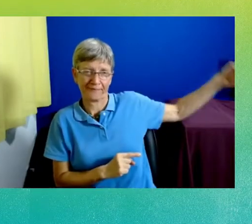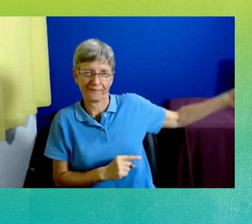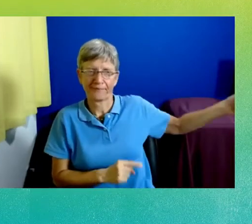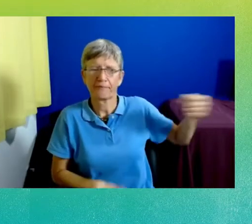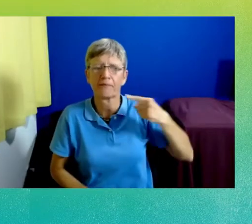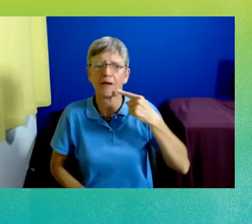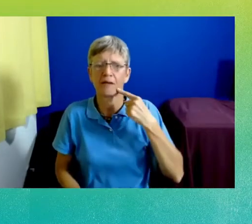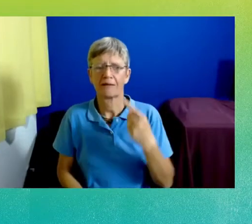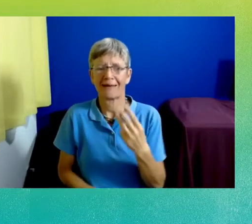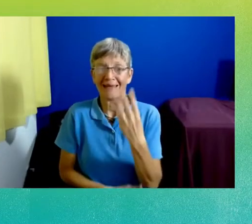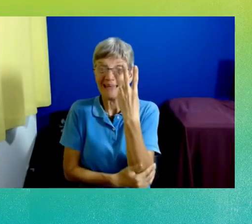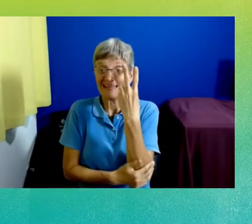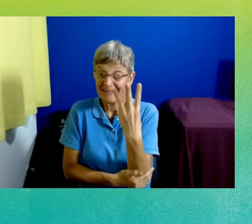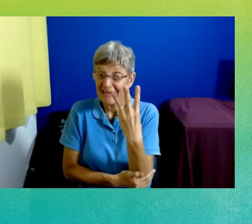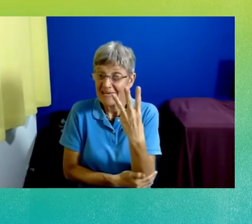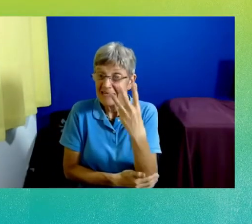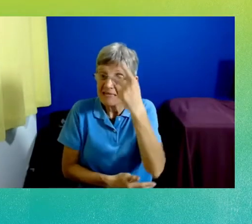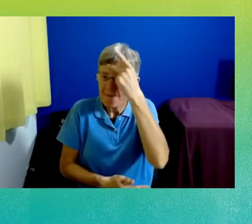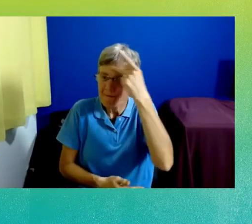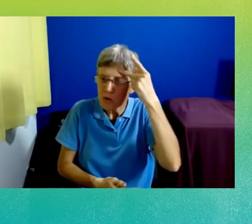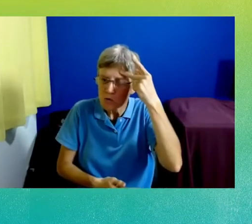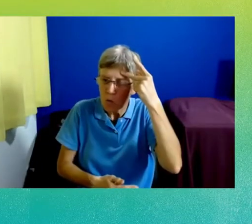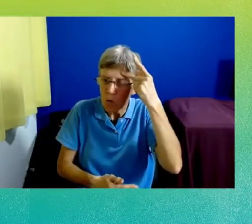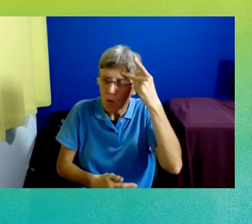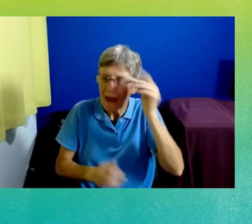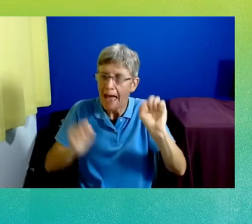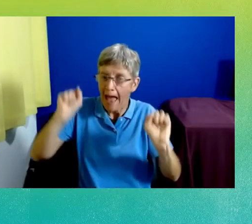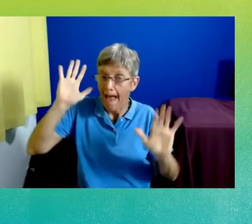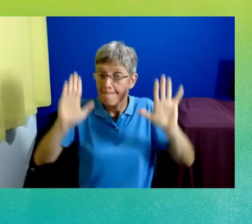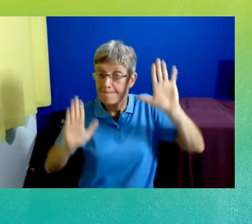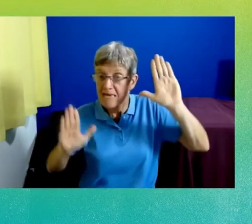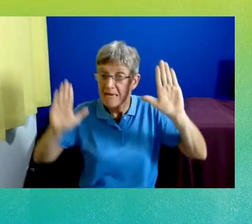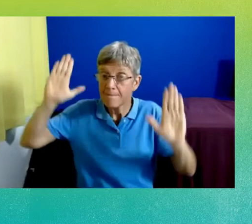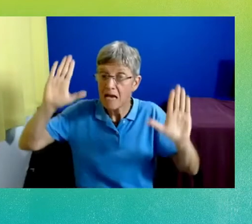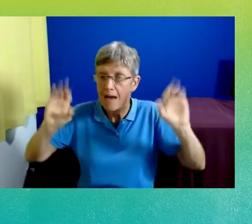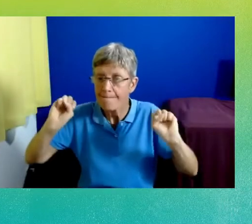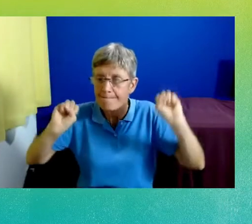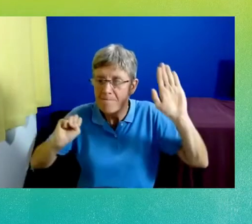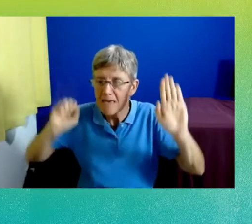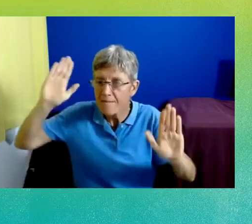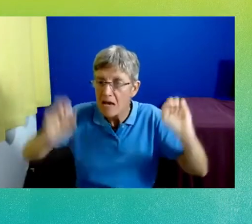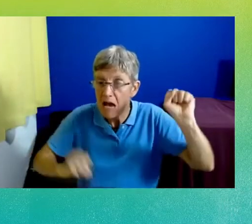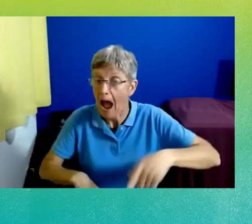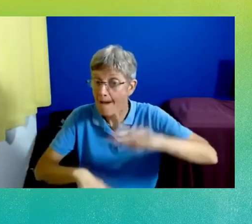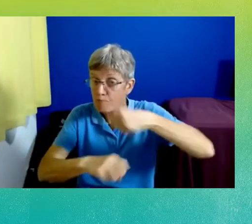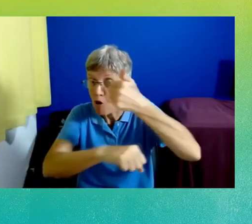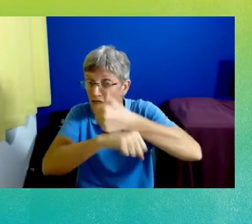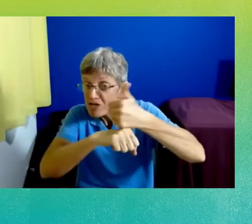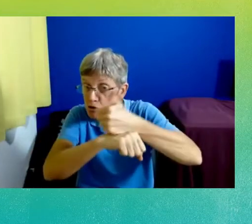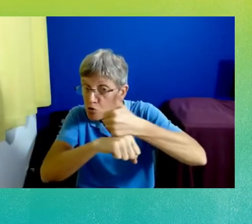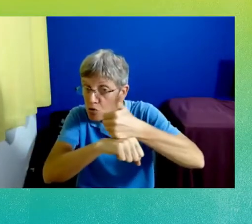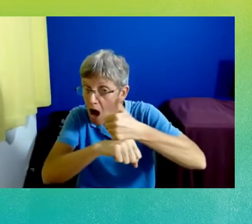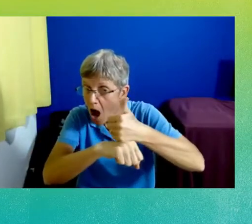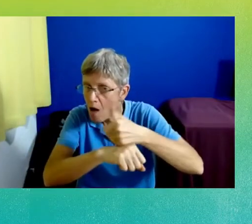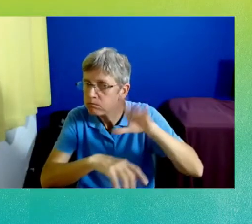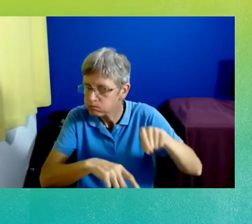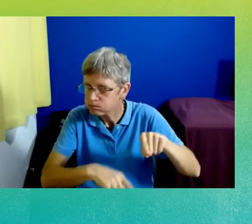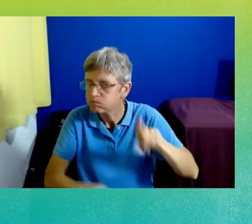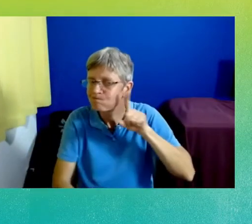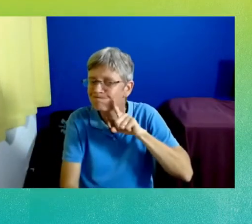Não é da mímica que a gente está dizendo. Por exemplo, há pessoas que fazem mímica,